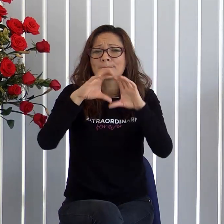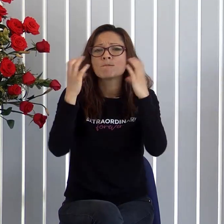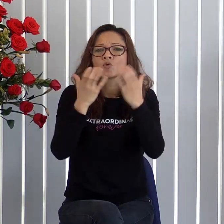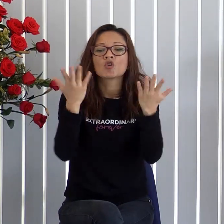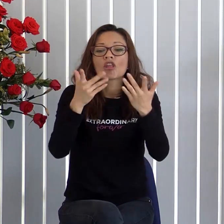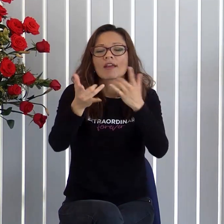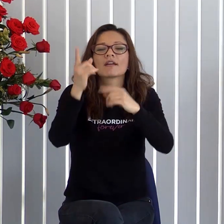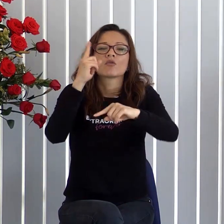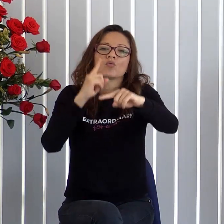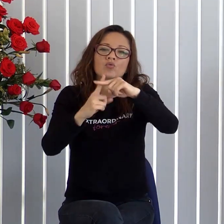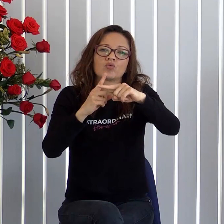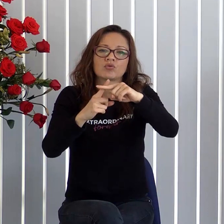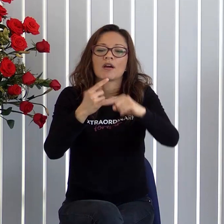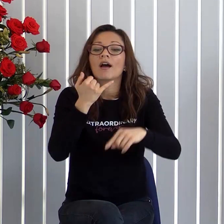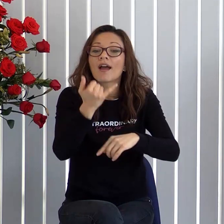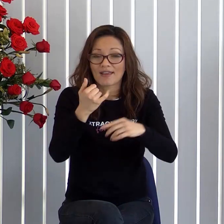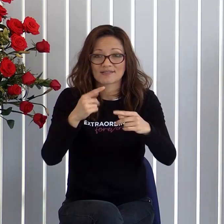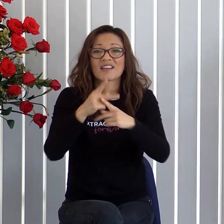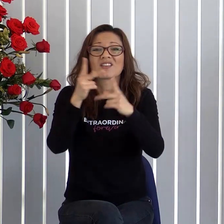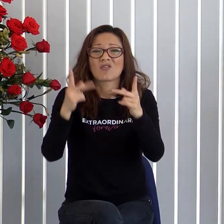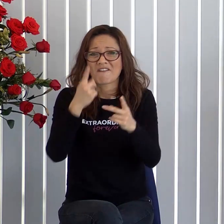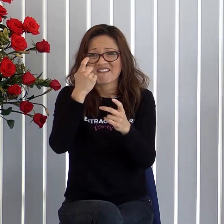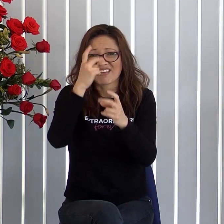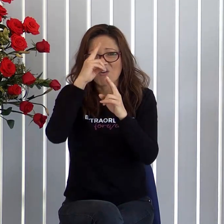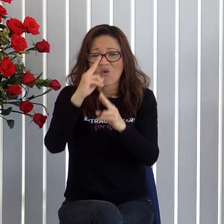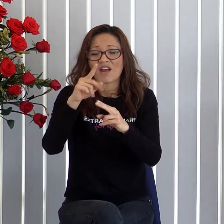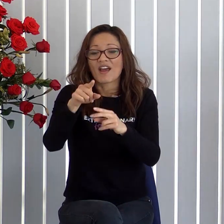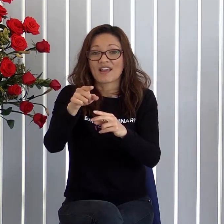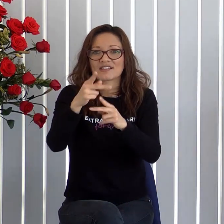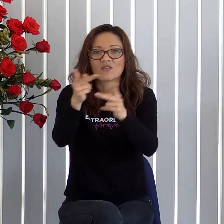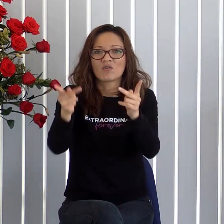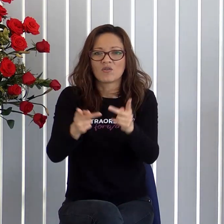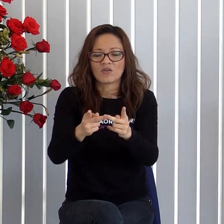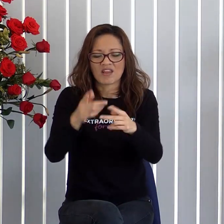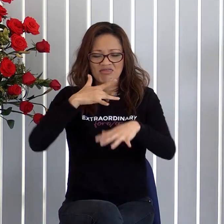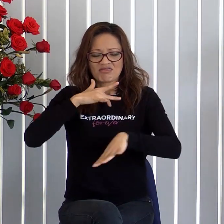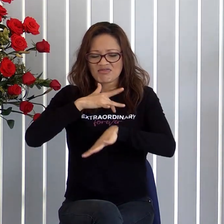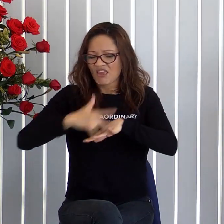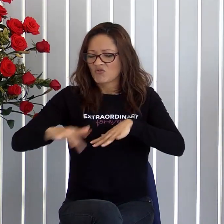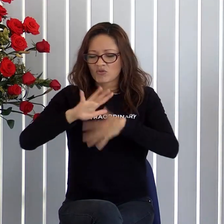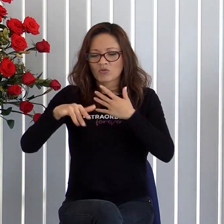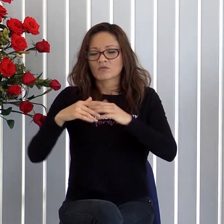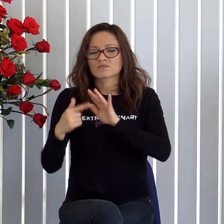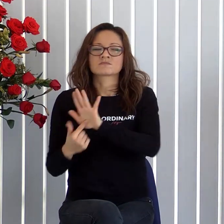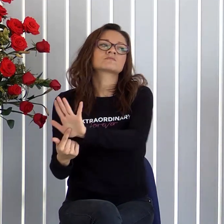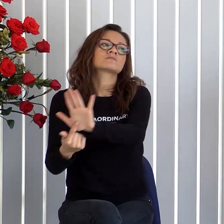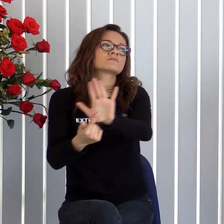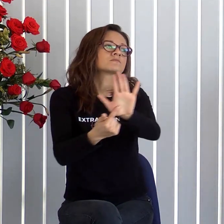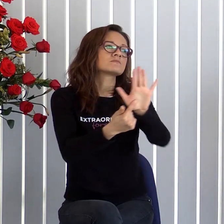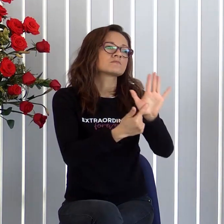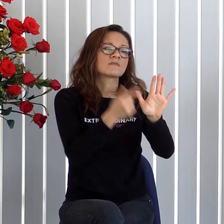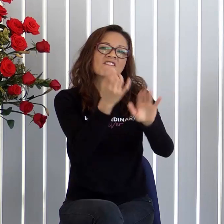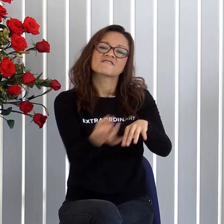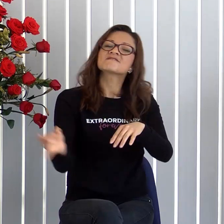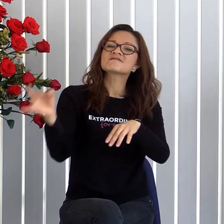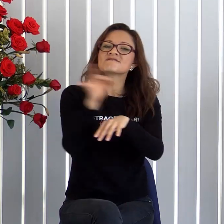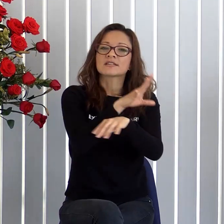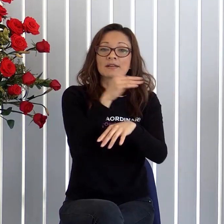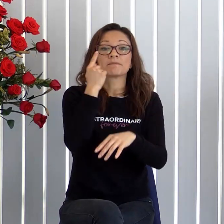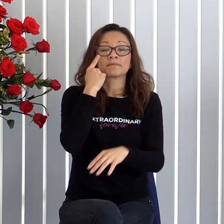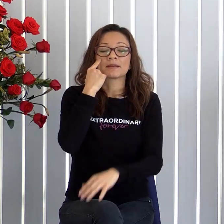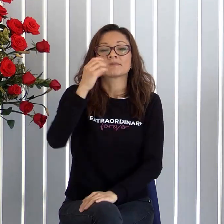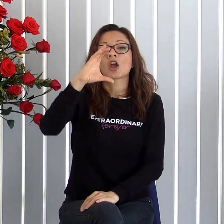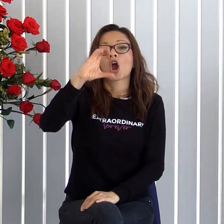cruz. Él, en ese lugar de deshonra, está venciendo todas las artimañas del diablo. Mire conmigo